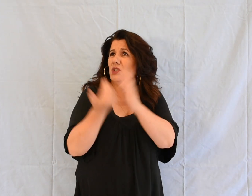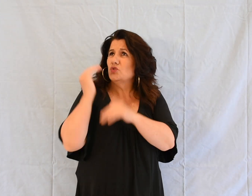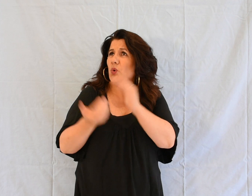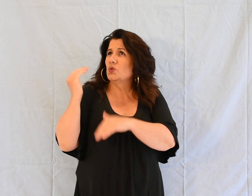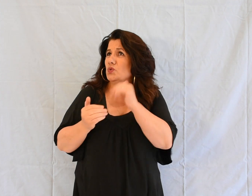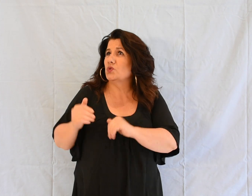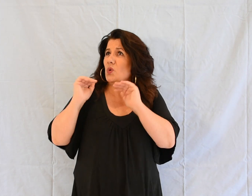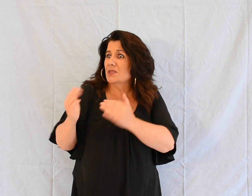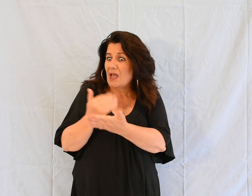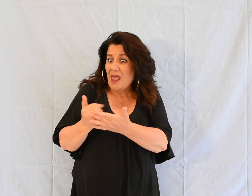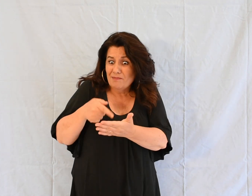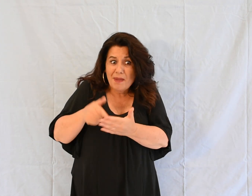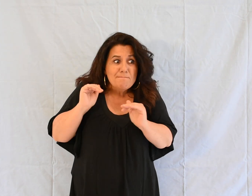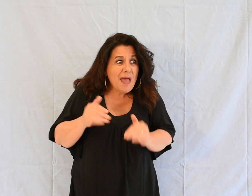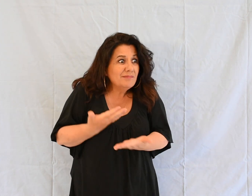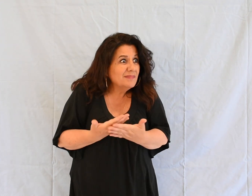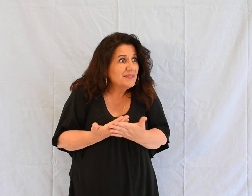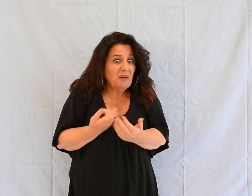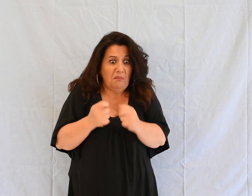que chacun reçoive un peu de pain. »